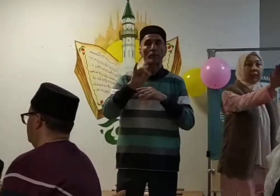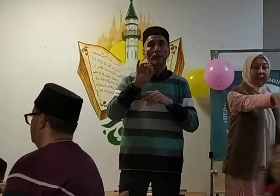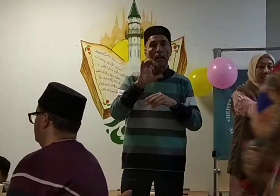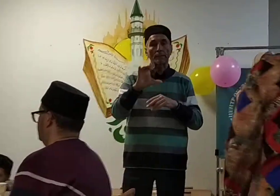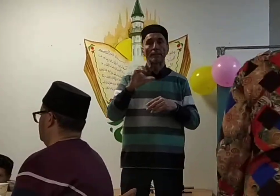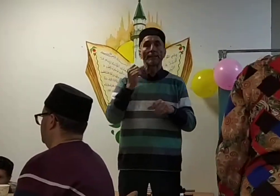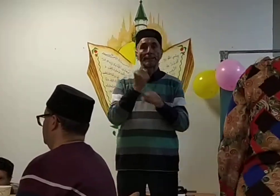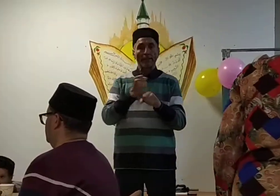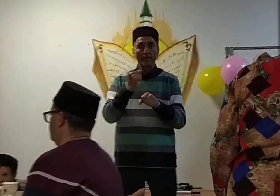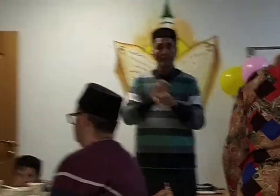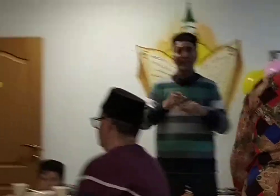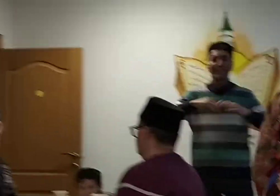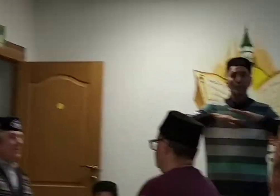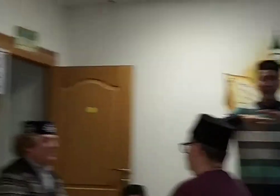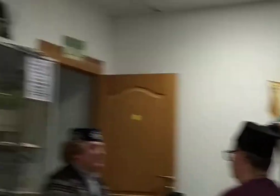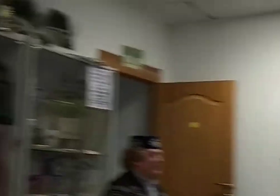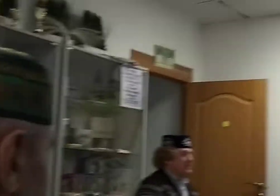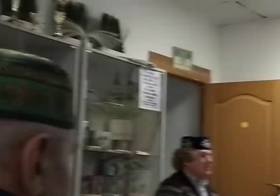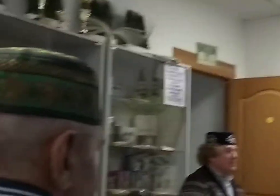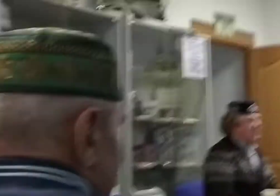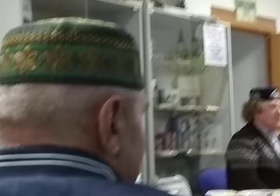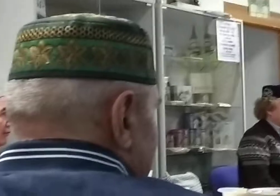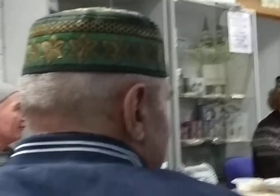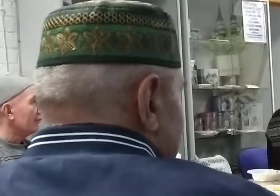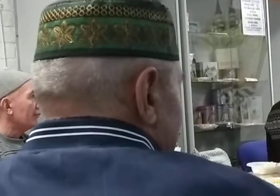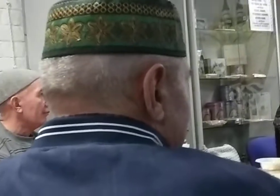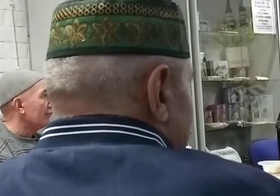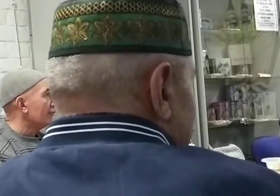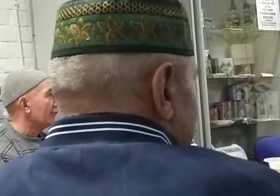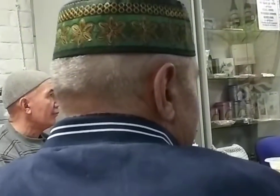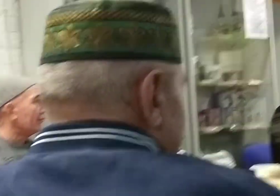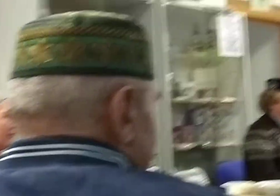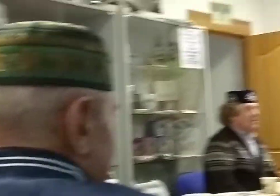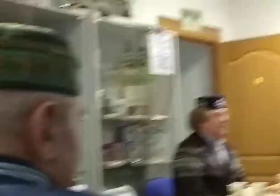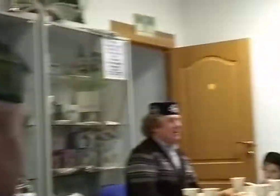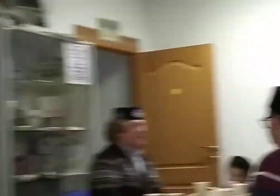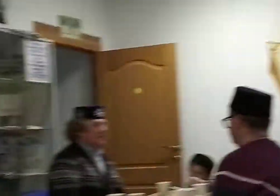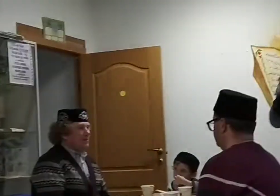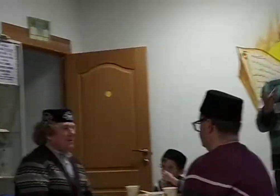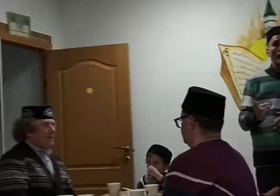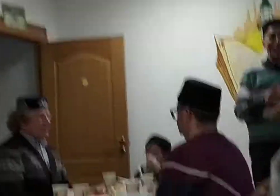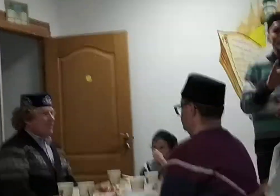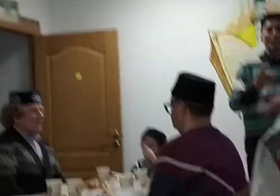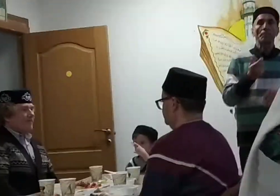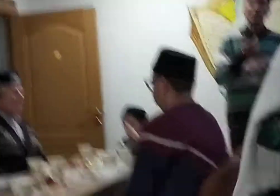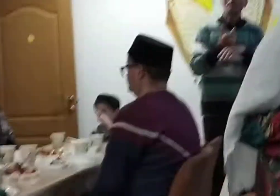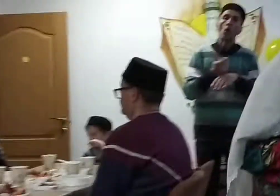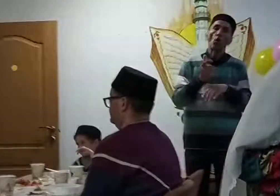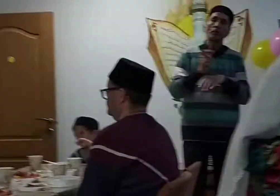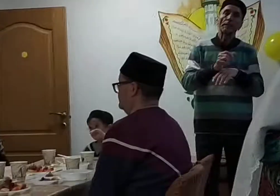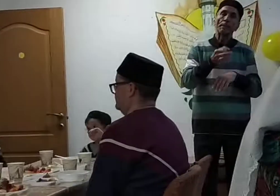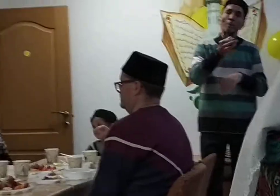тоже делать гимнастику. В прошлый раз мне очень понравилось,